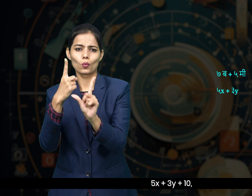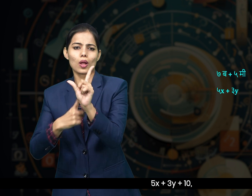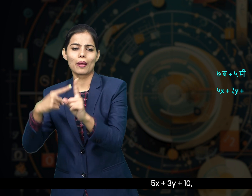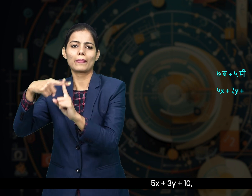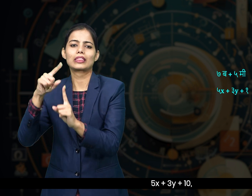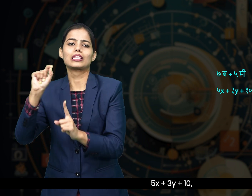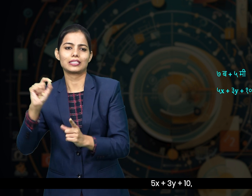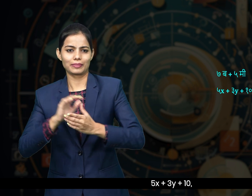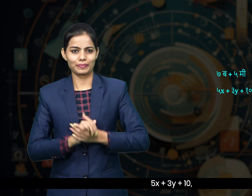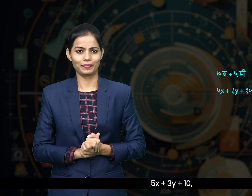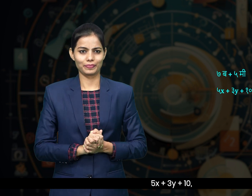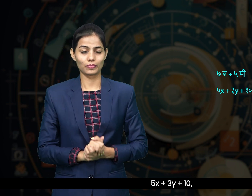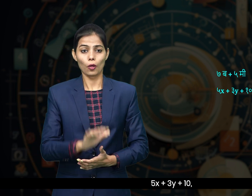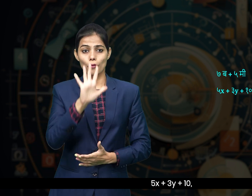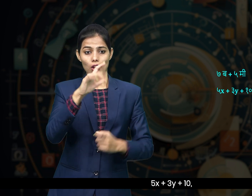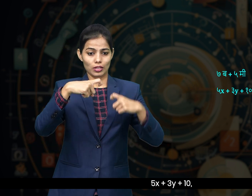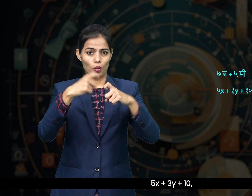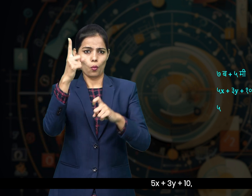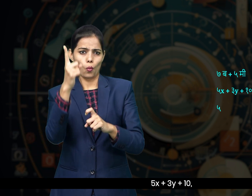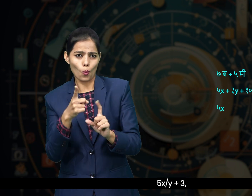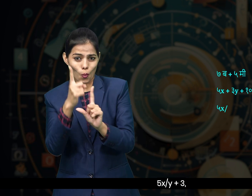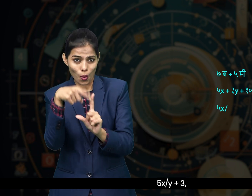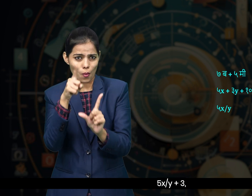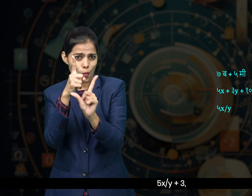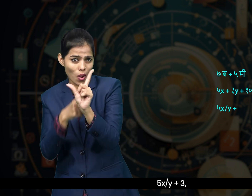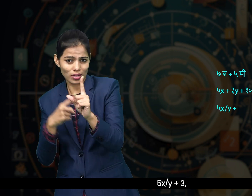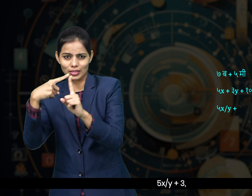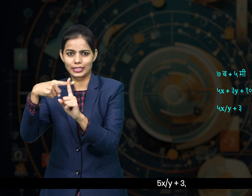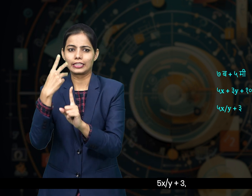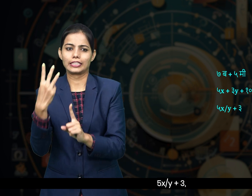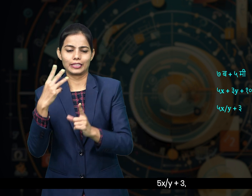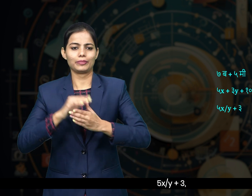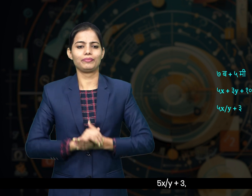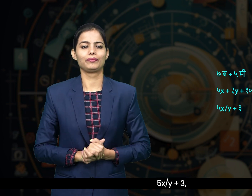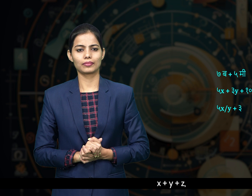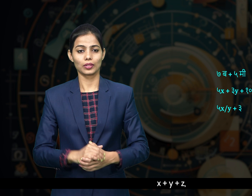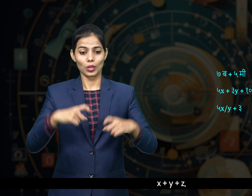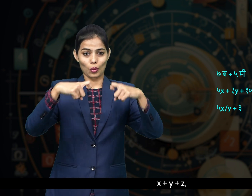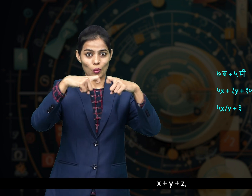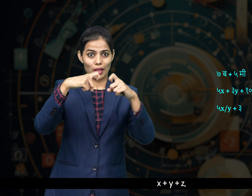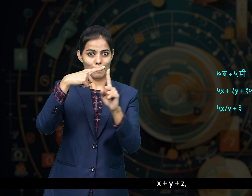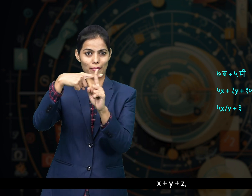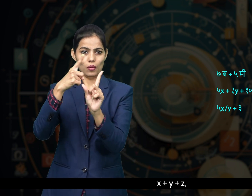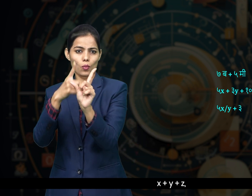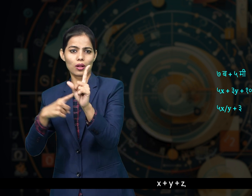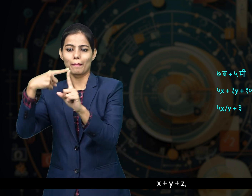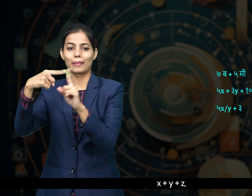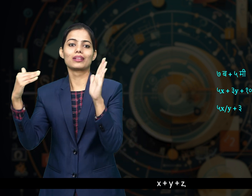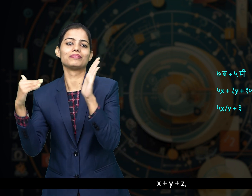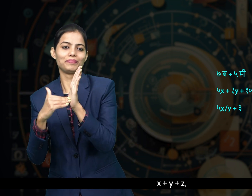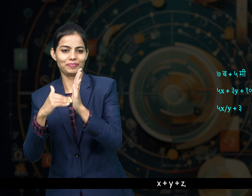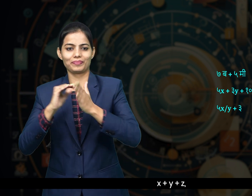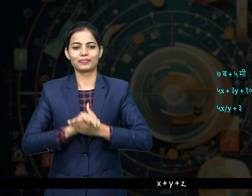5x अधिक 3y अधिक 10, 5x भागिले y अधिक 3, x अधिक y अधिक